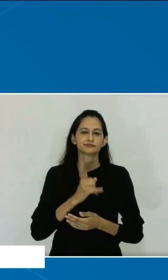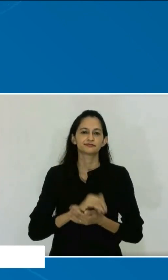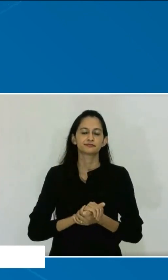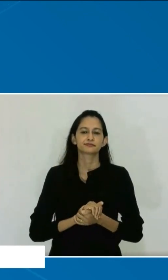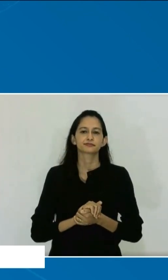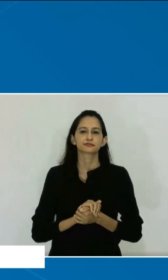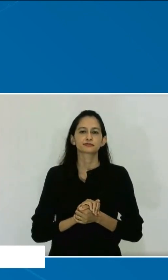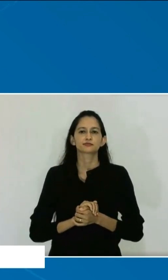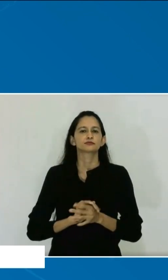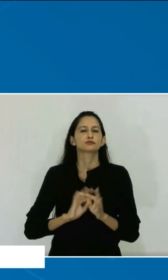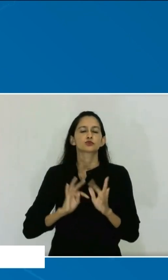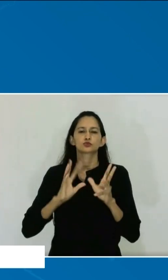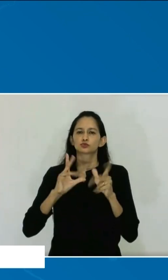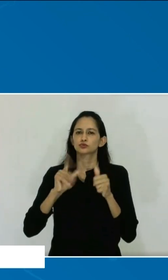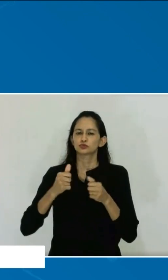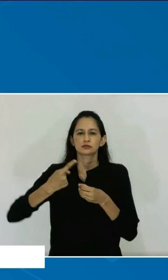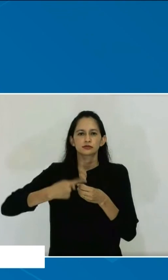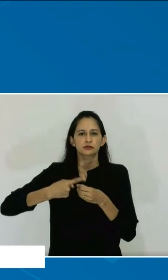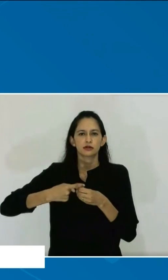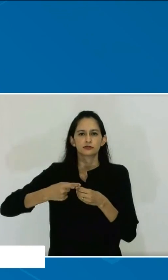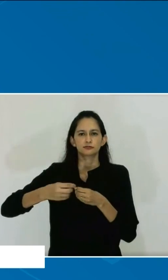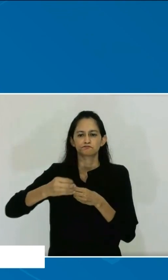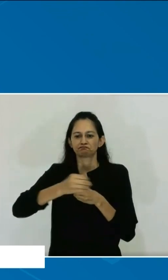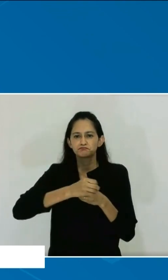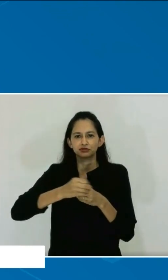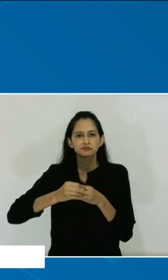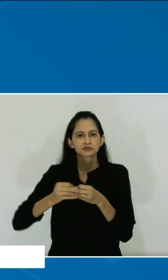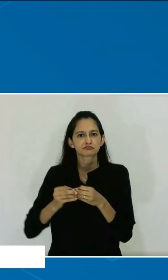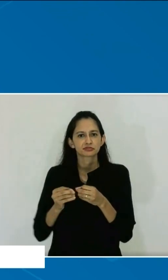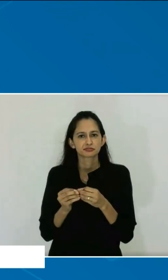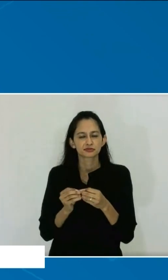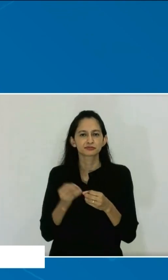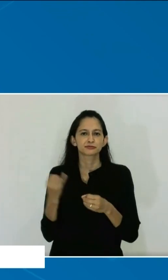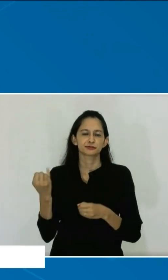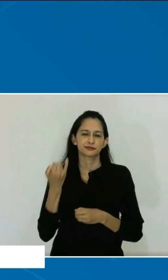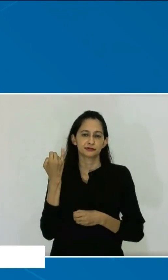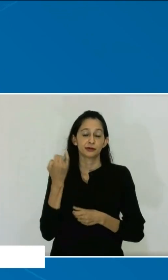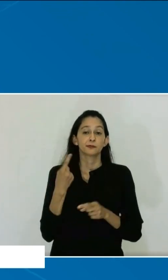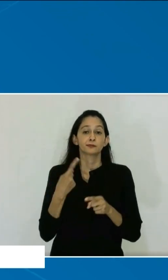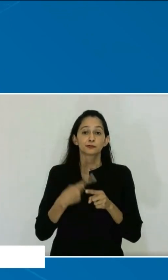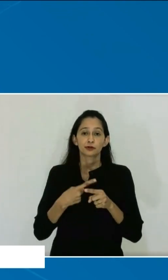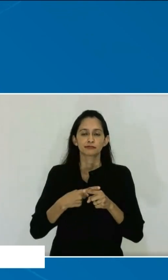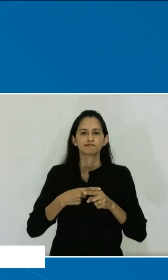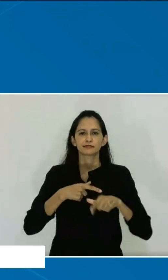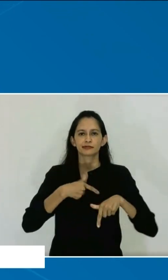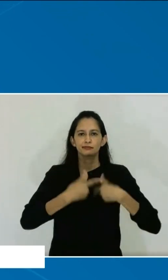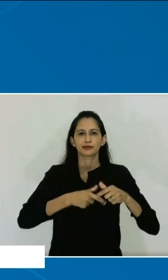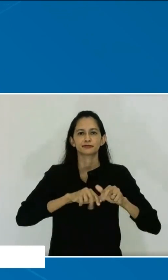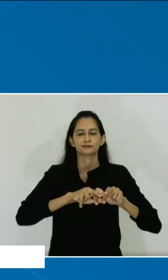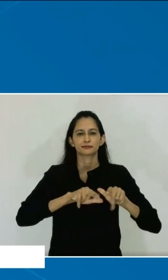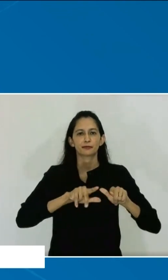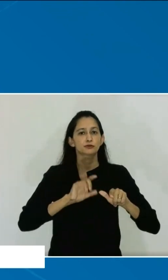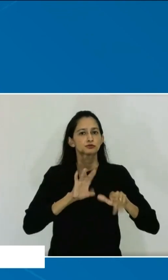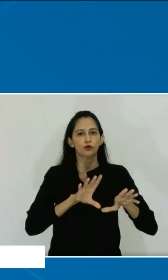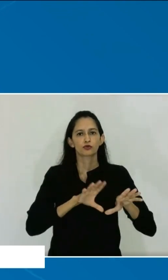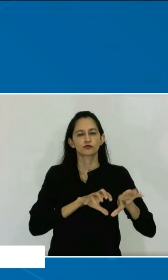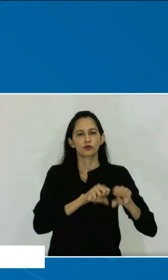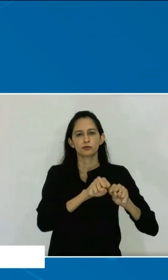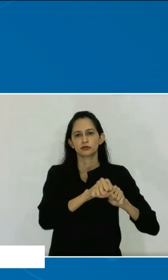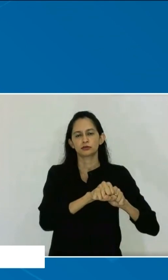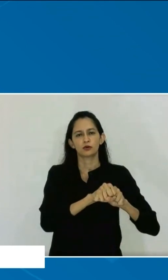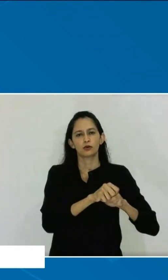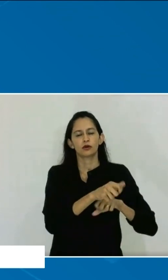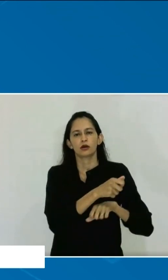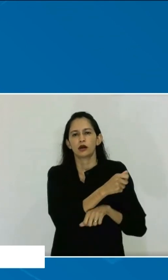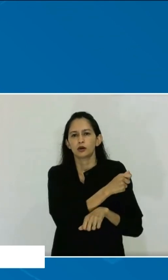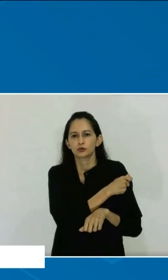para todos os municípios e cidades do entorno. Por conta de diversas ações. Para além da formação de seus